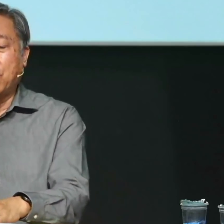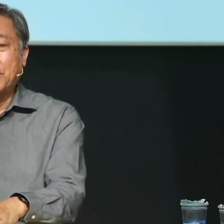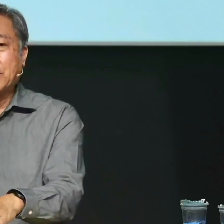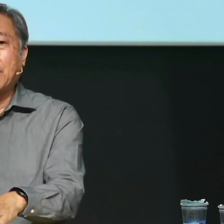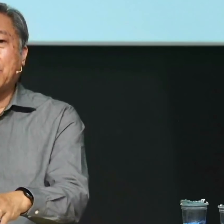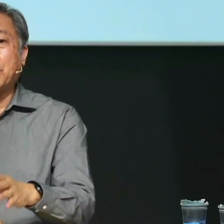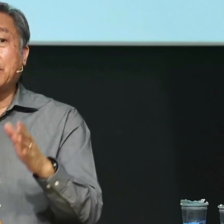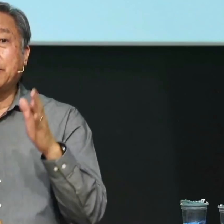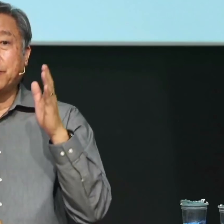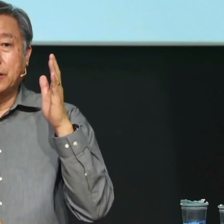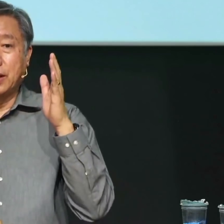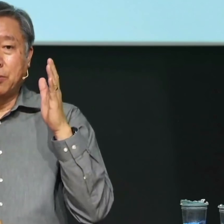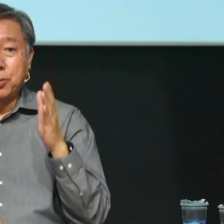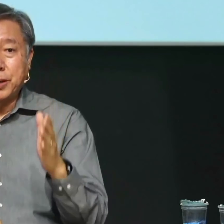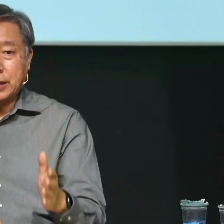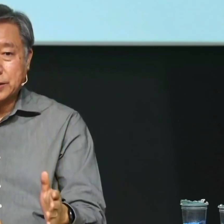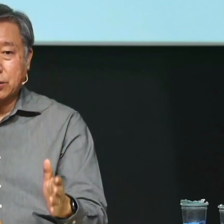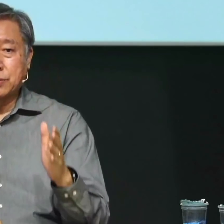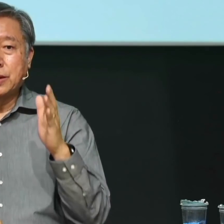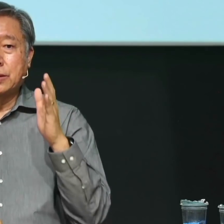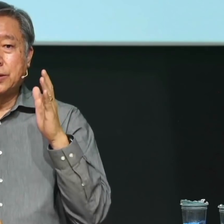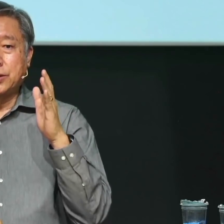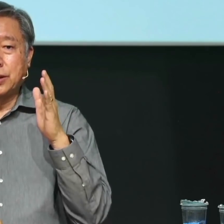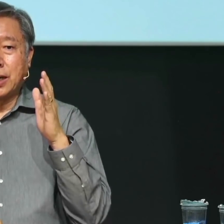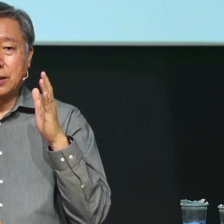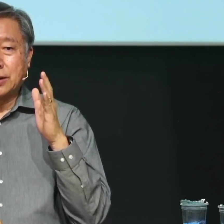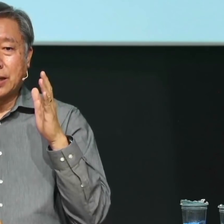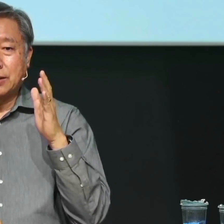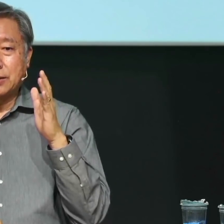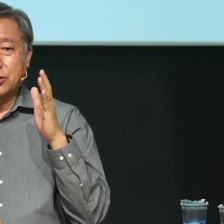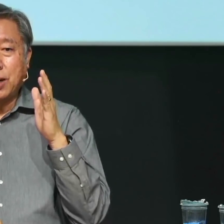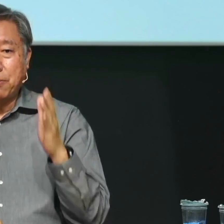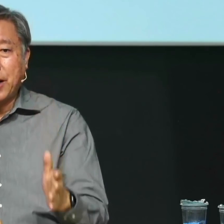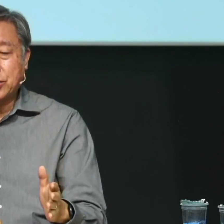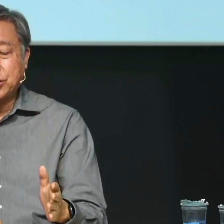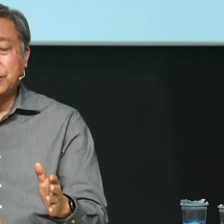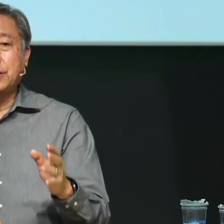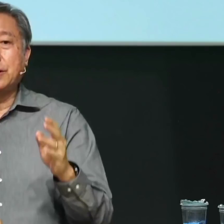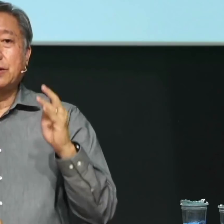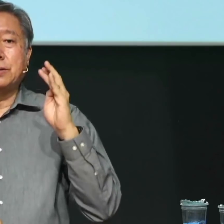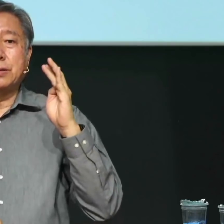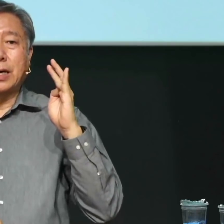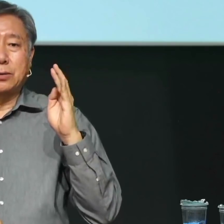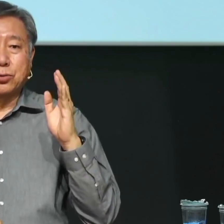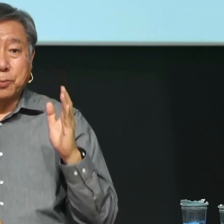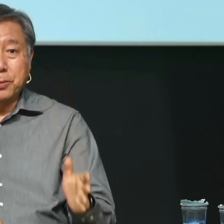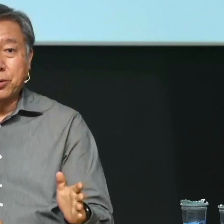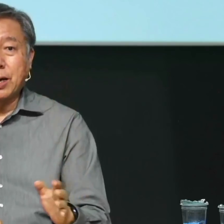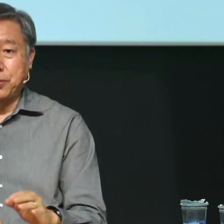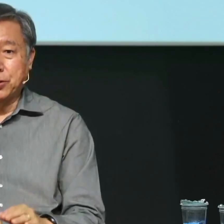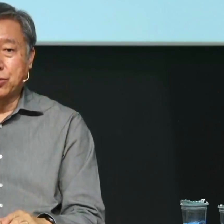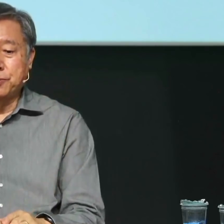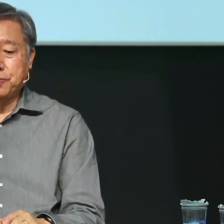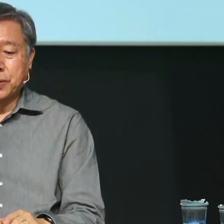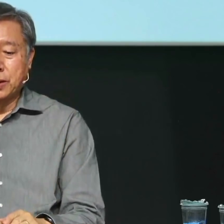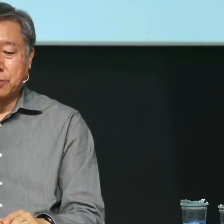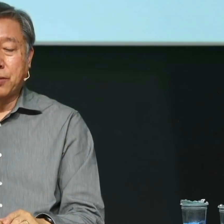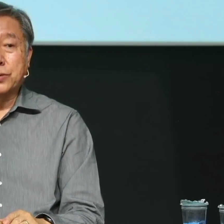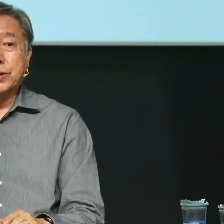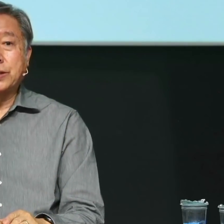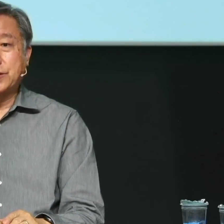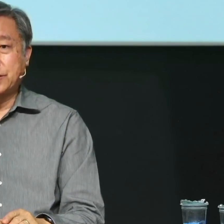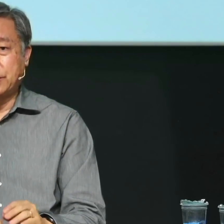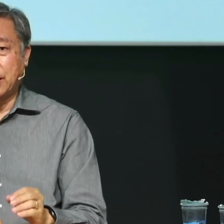e começará amanhã, né, a publicação de uma parte do primeiro capítulo,